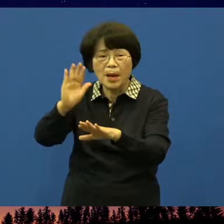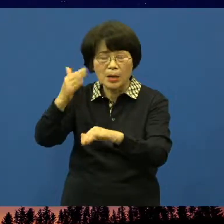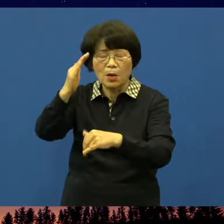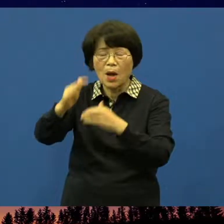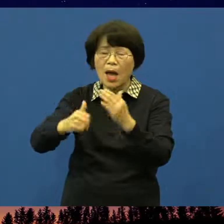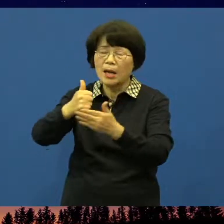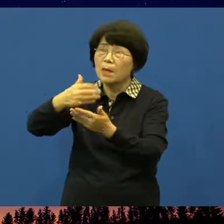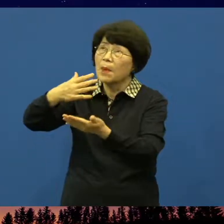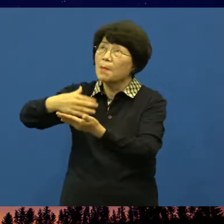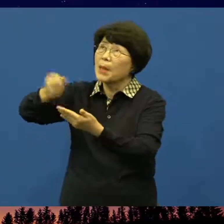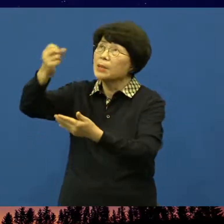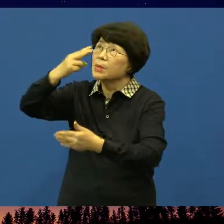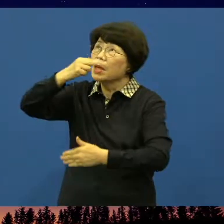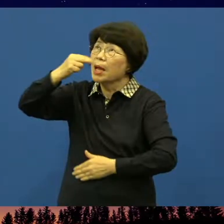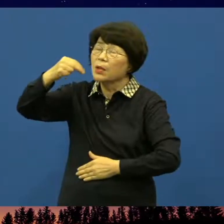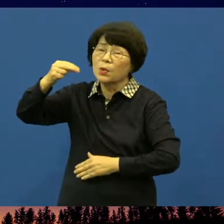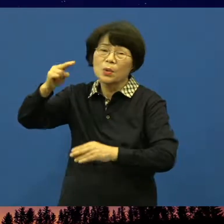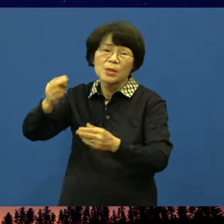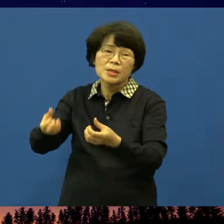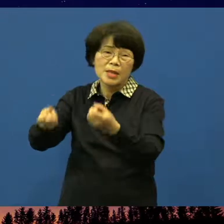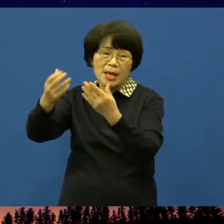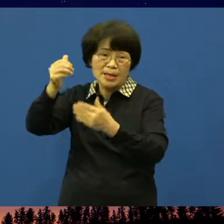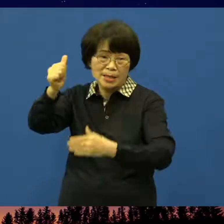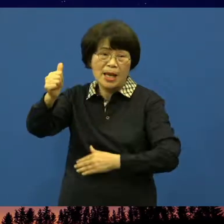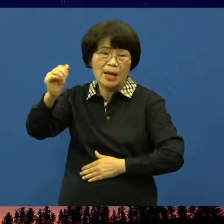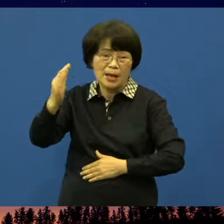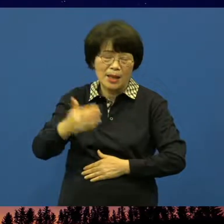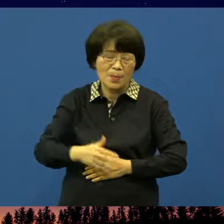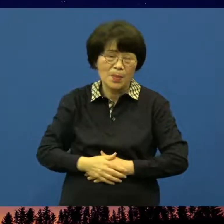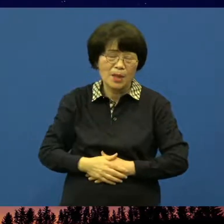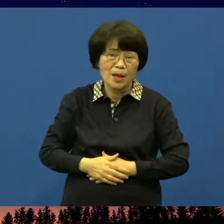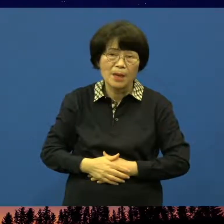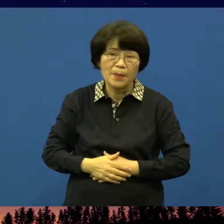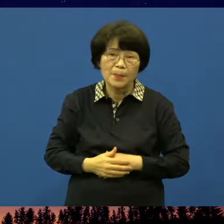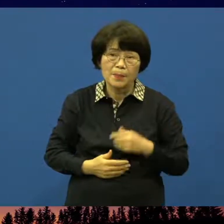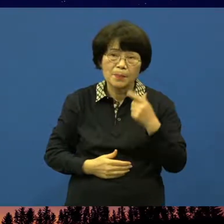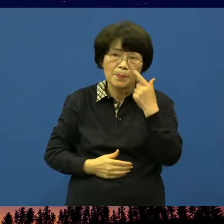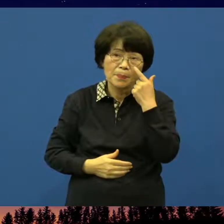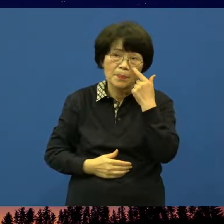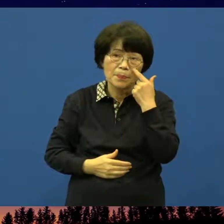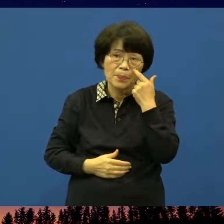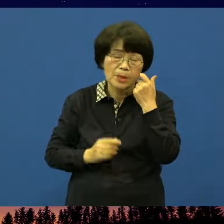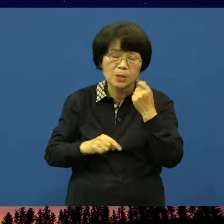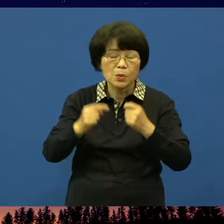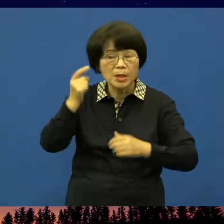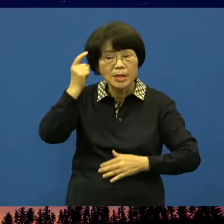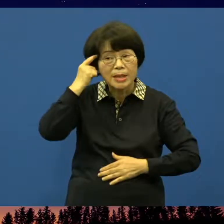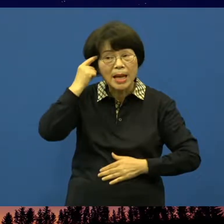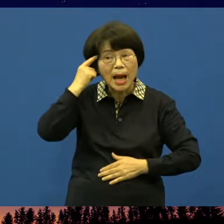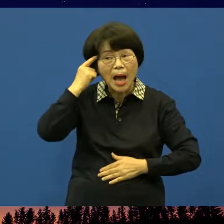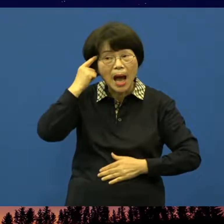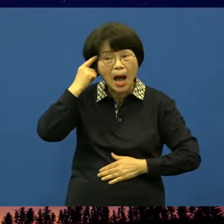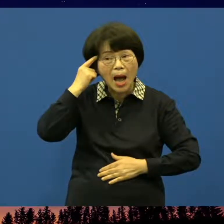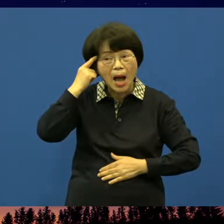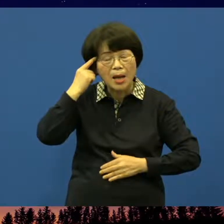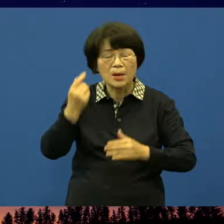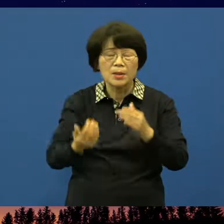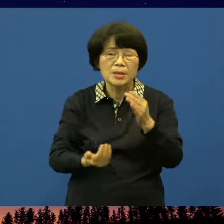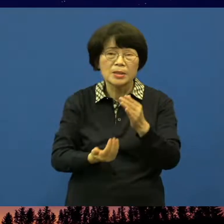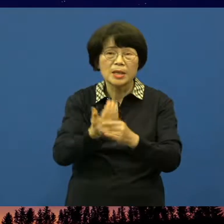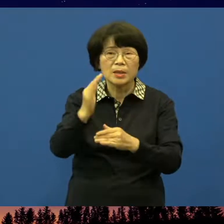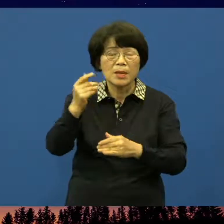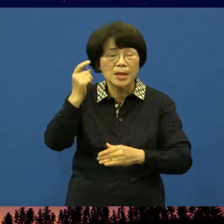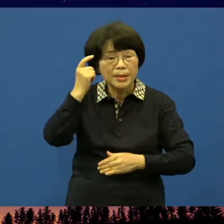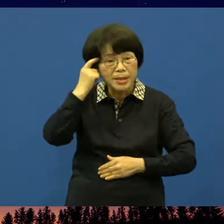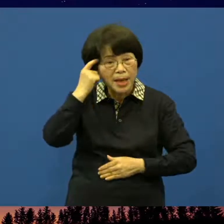만한 향기로운 제사가 되는 것이죠. 여러분, 이것이 우리의 생각 속에서 나오는 것입니다. 생각을